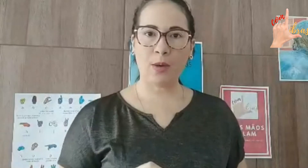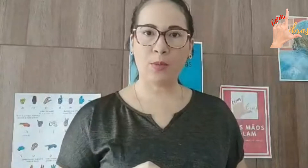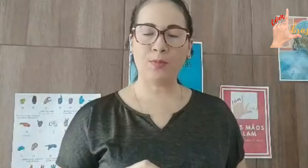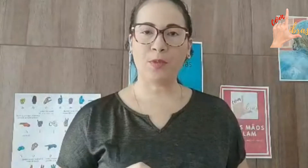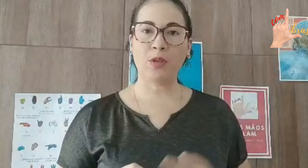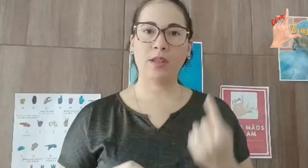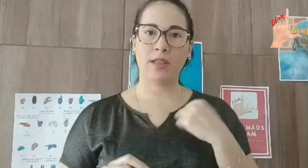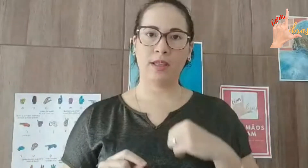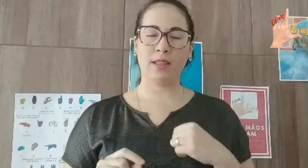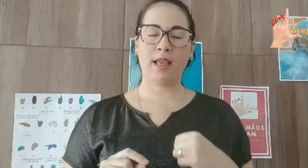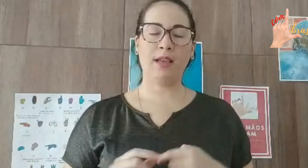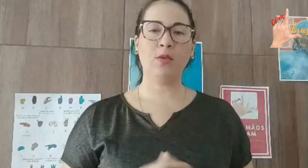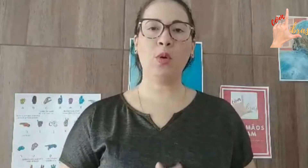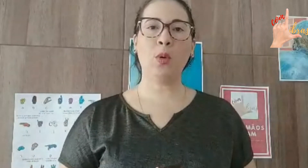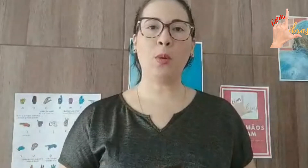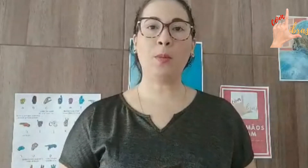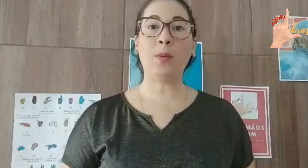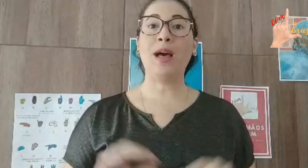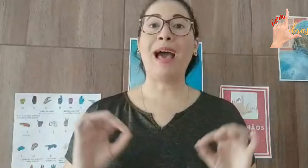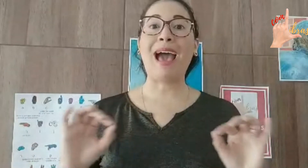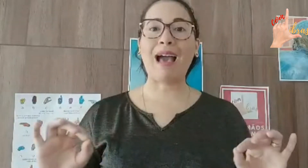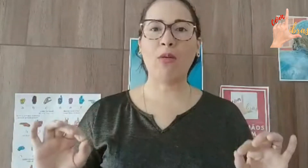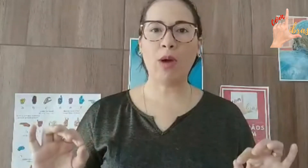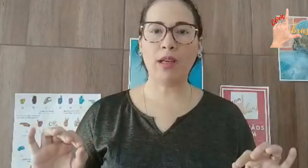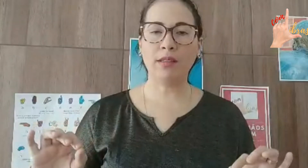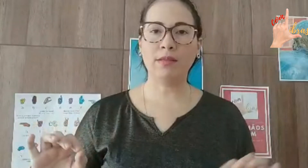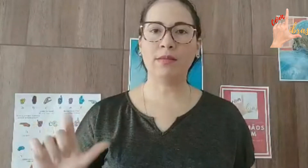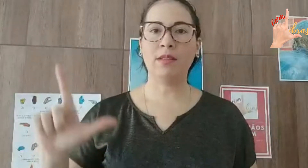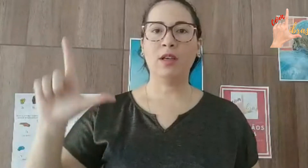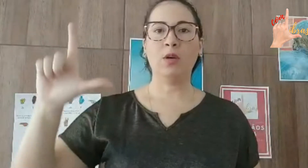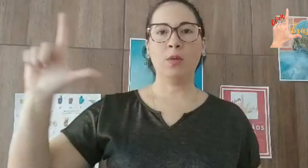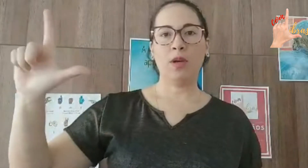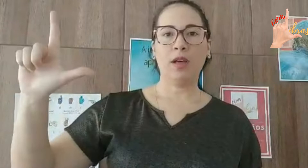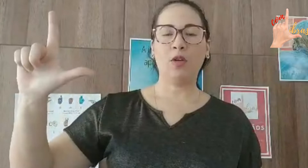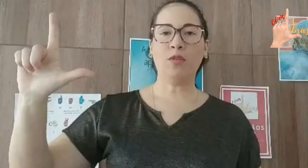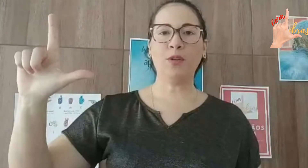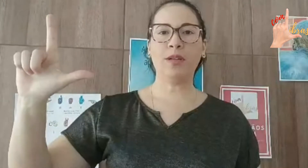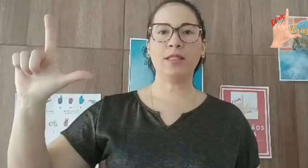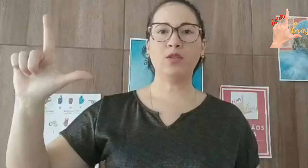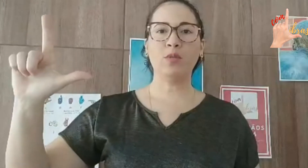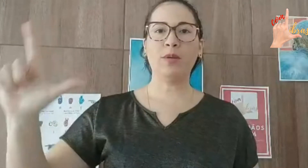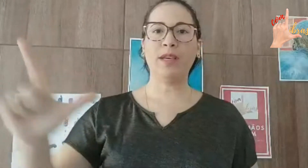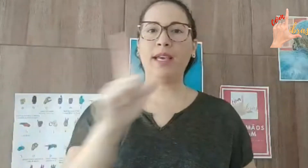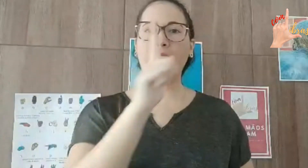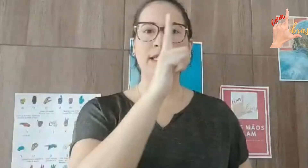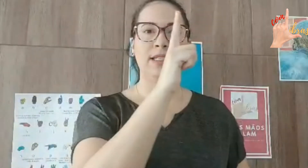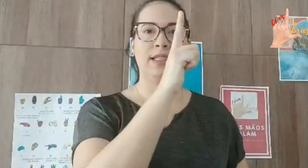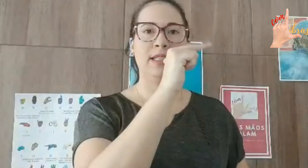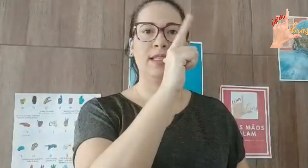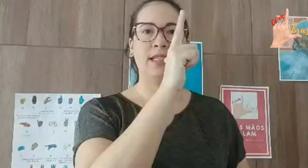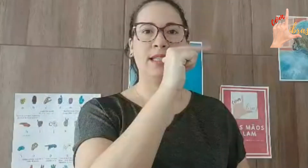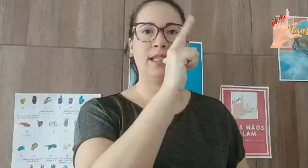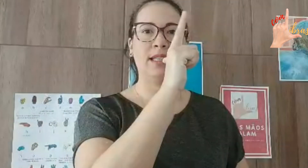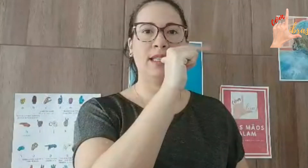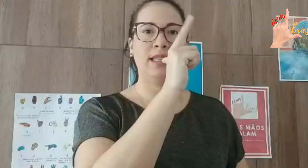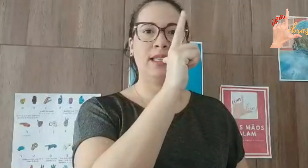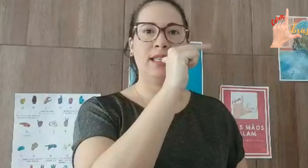sinal no corpo, água. Configuração de mão em L,